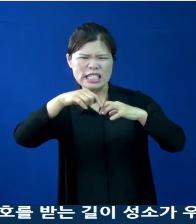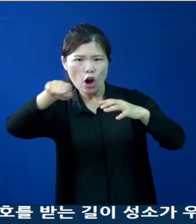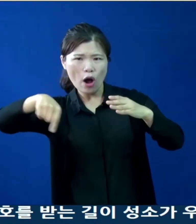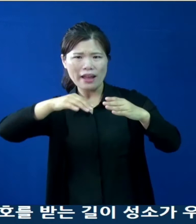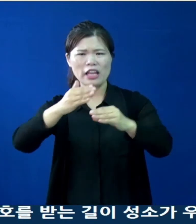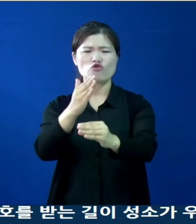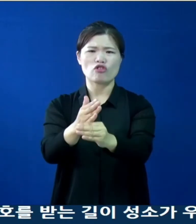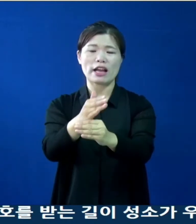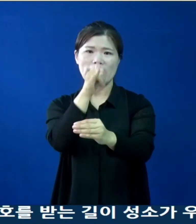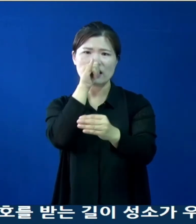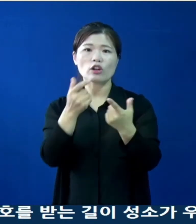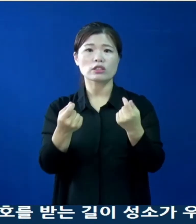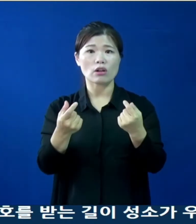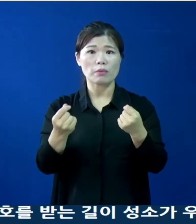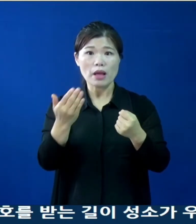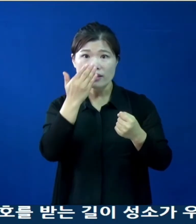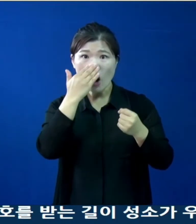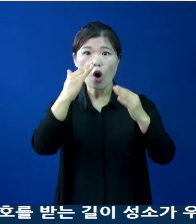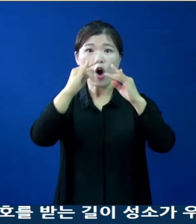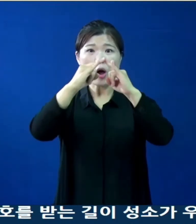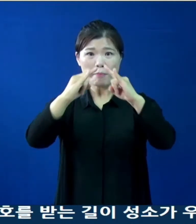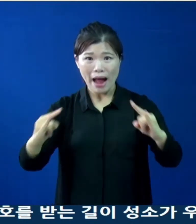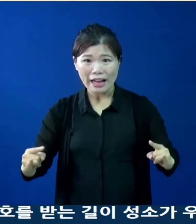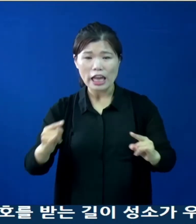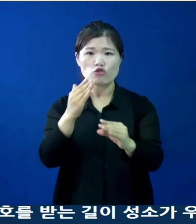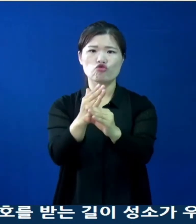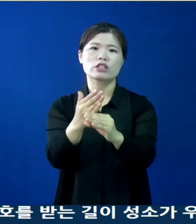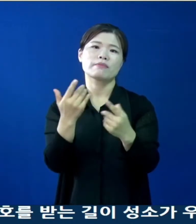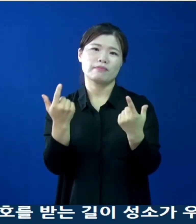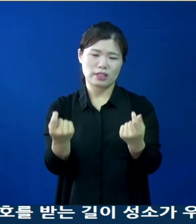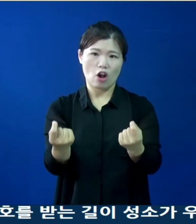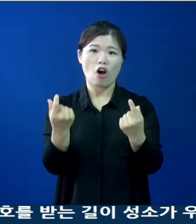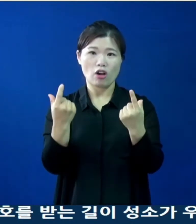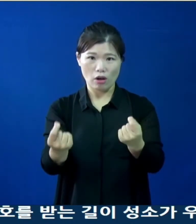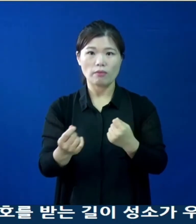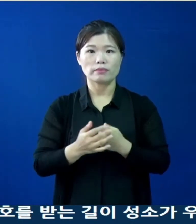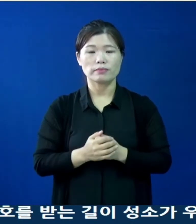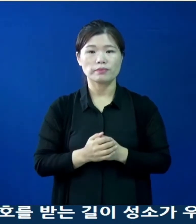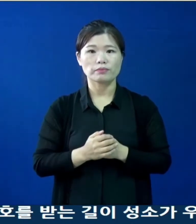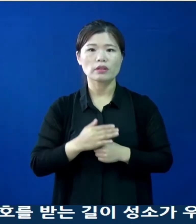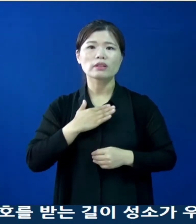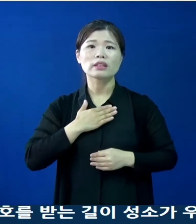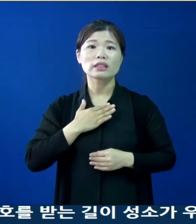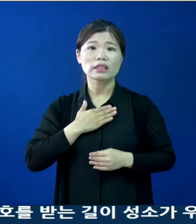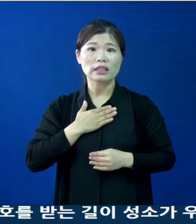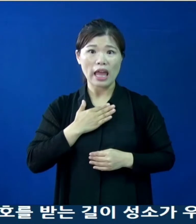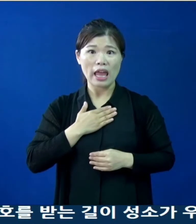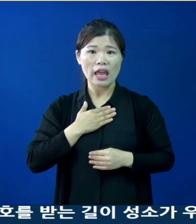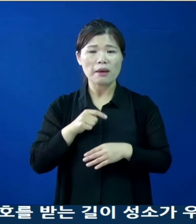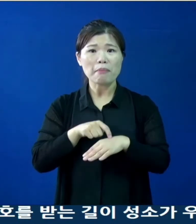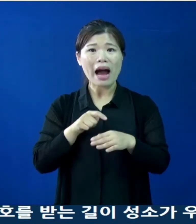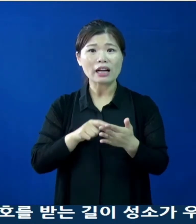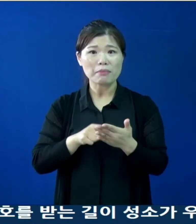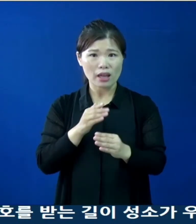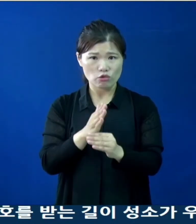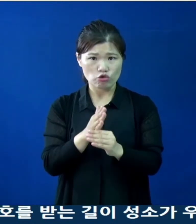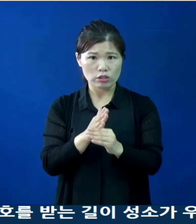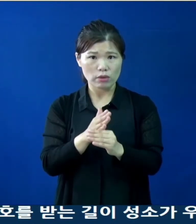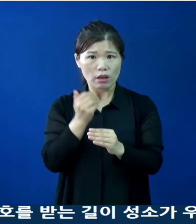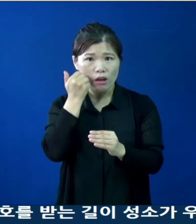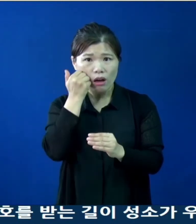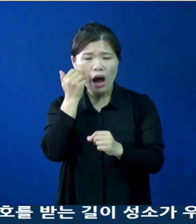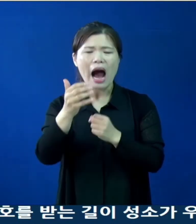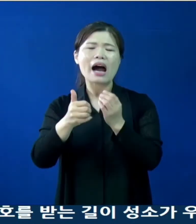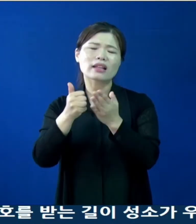중앙에 있는 성막 중심에 시은소가 있었던 것처럼 내 마음의 중심에 하나님을